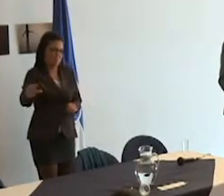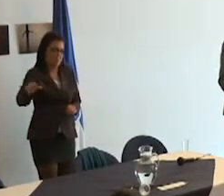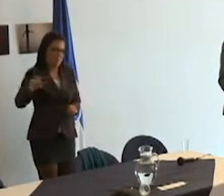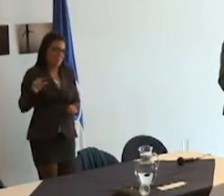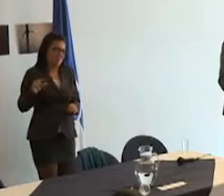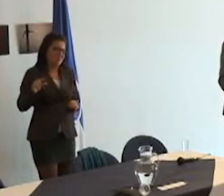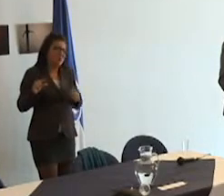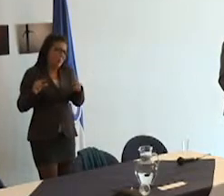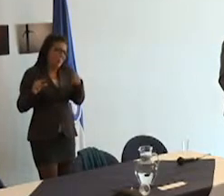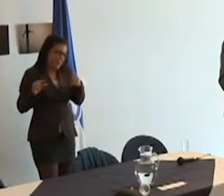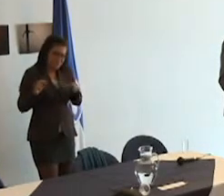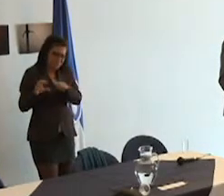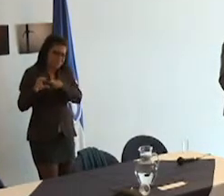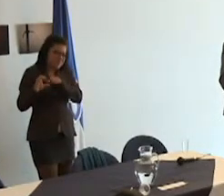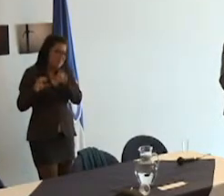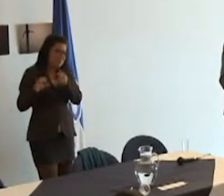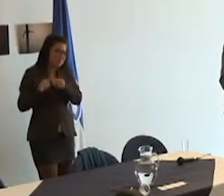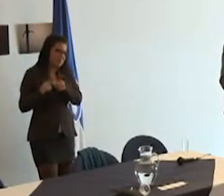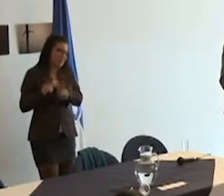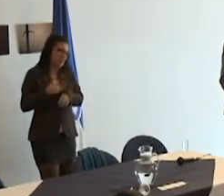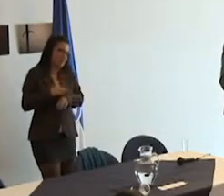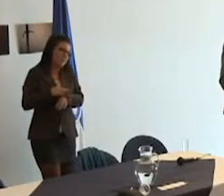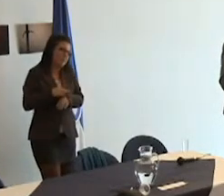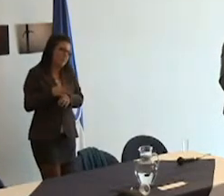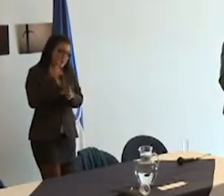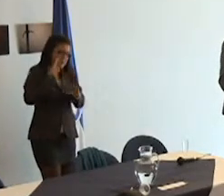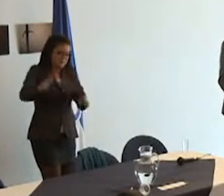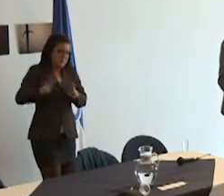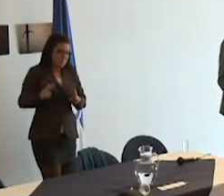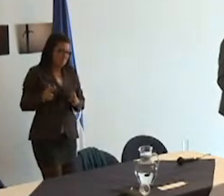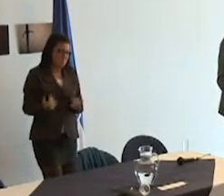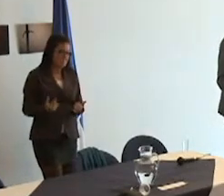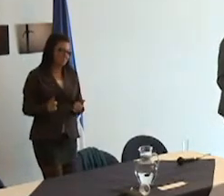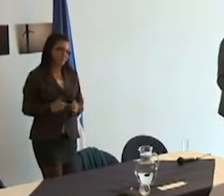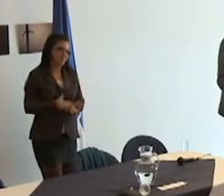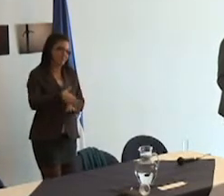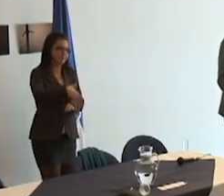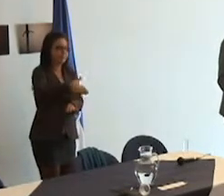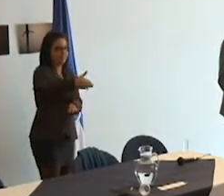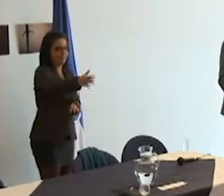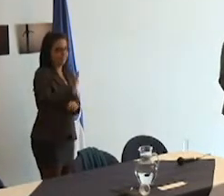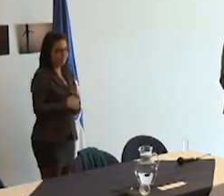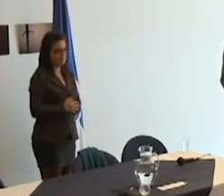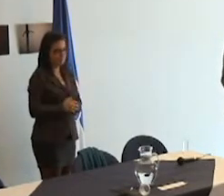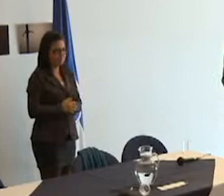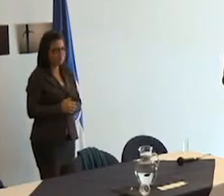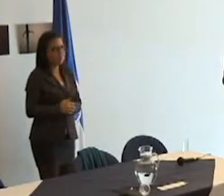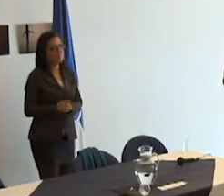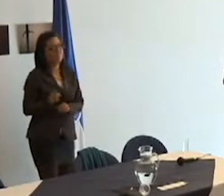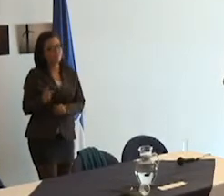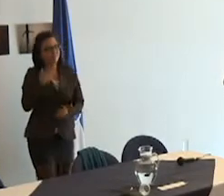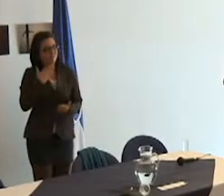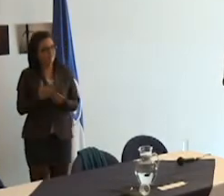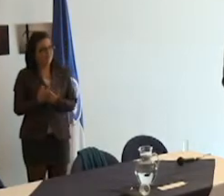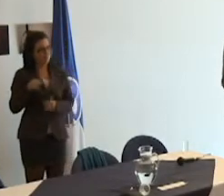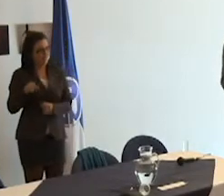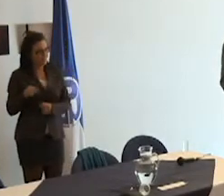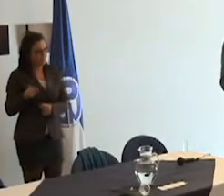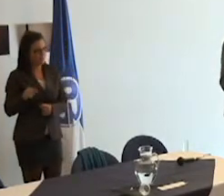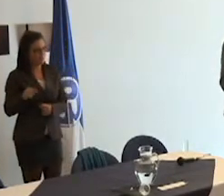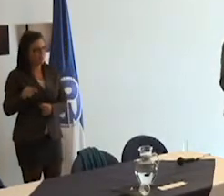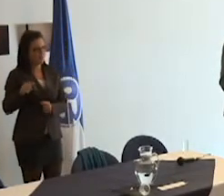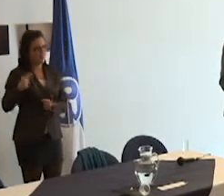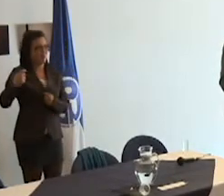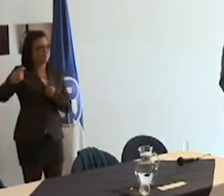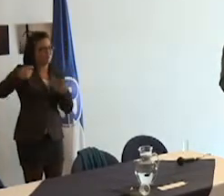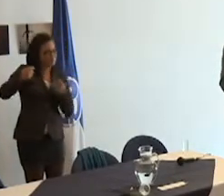aunque tardaron mucho tiempo en ser reconocidos totalmente. Gracias a esto y al control sobre las formas de circulación de